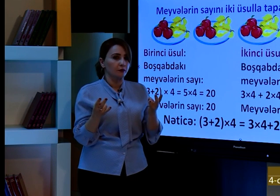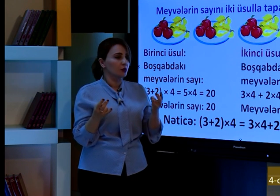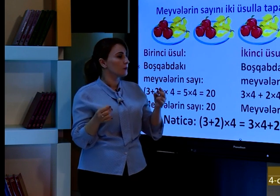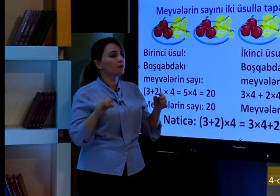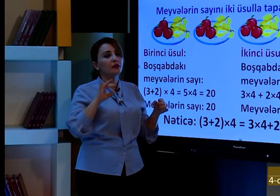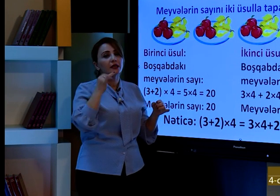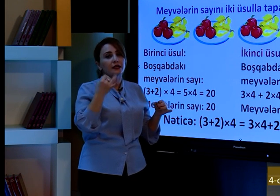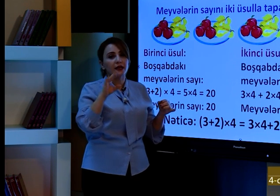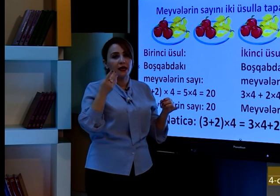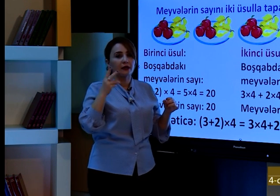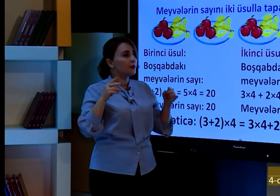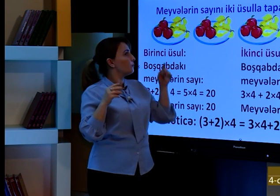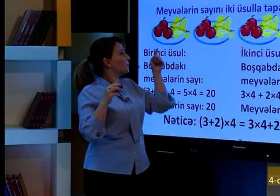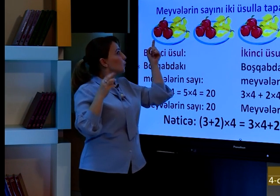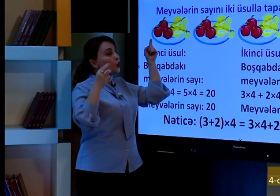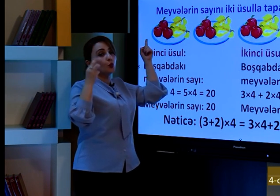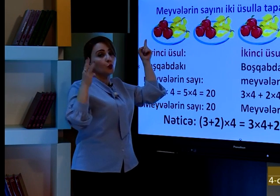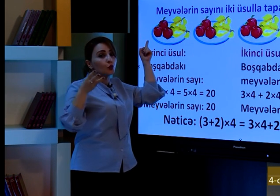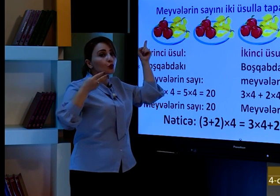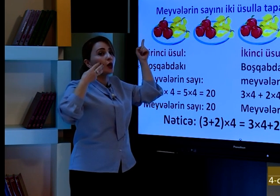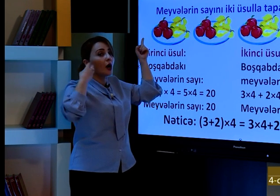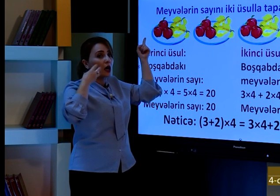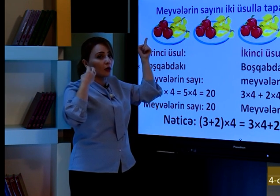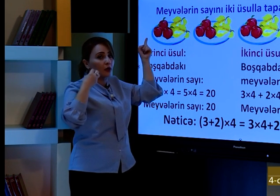lazımdır. Yəni, 3